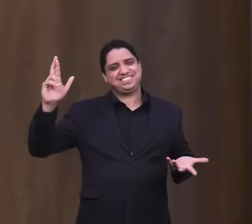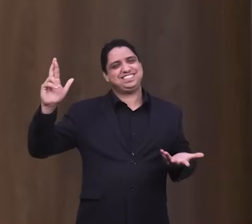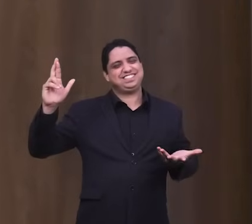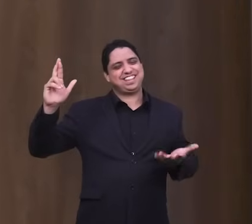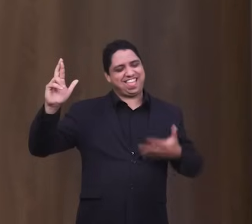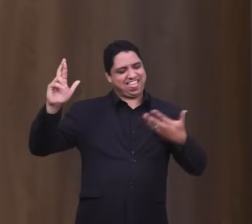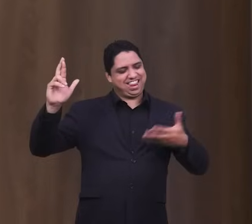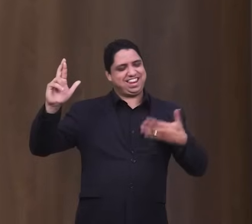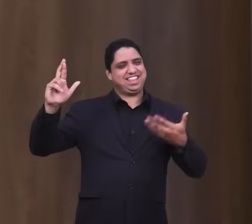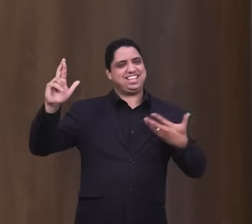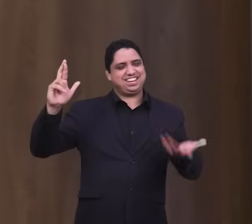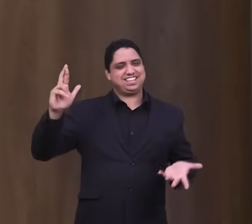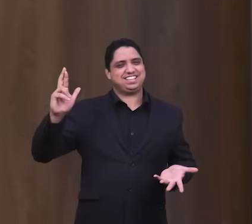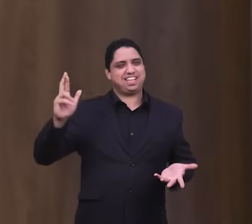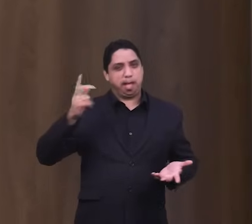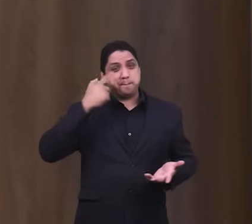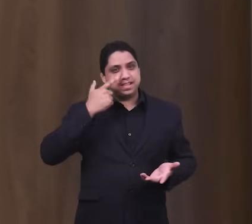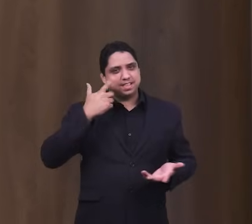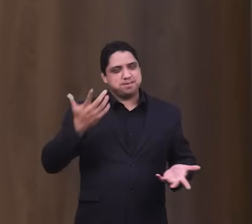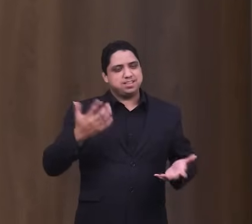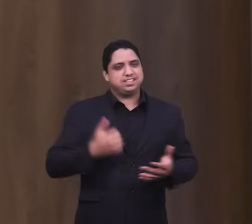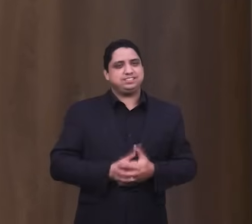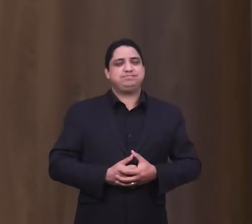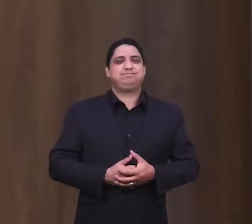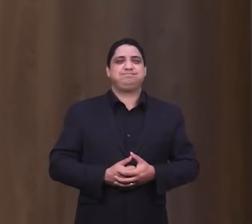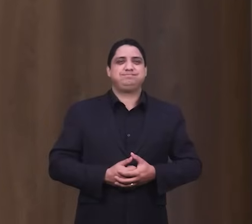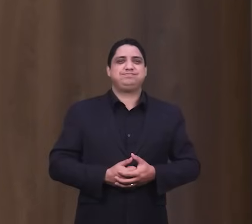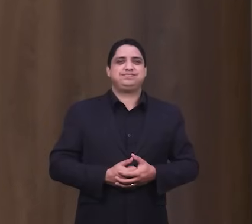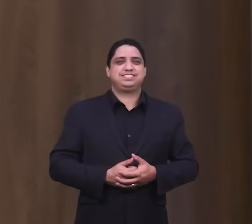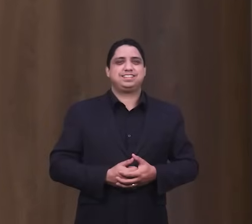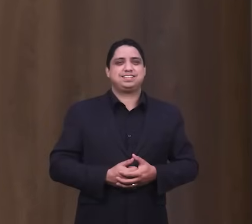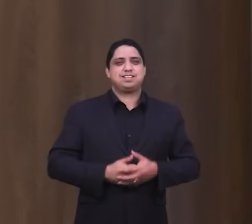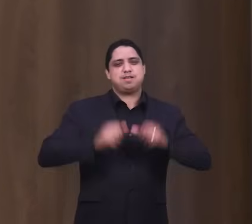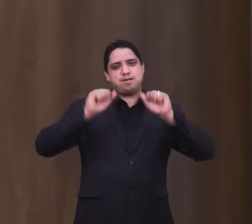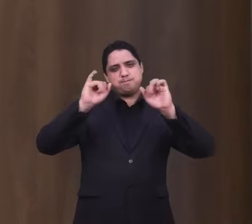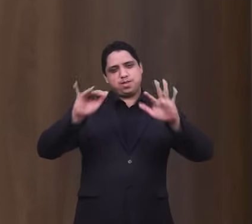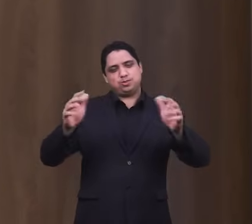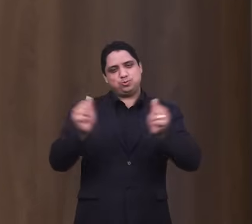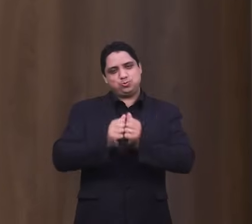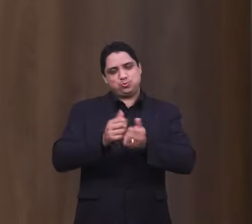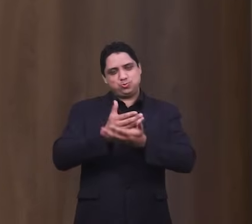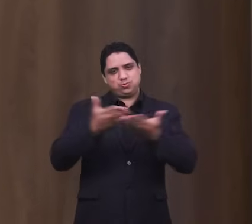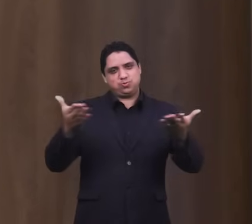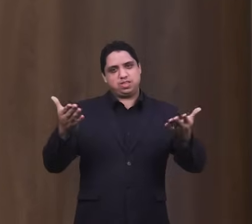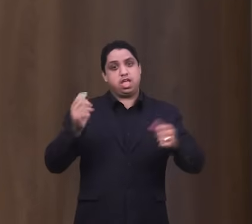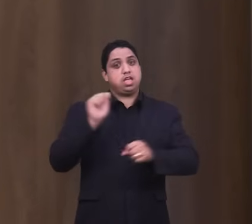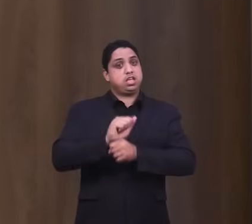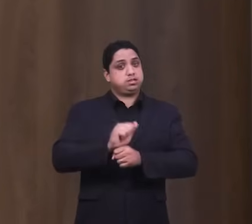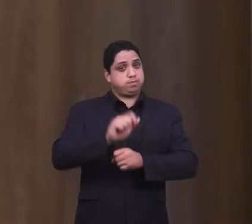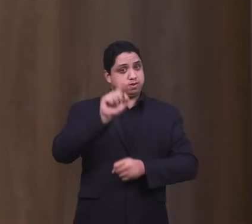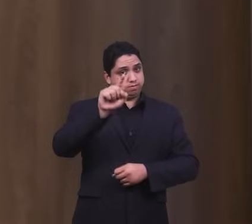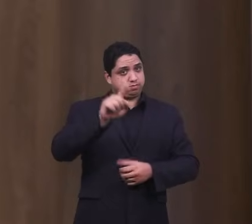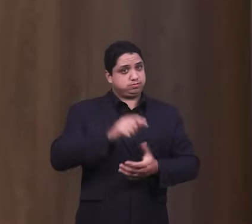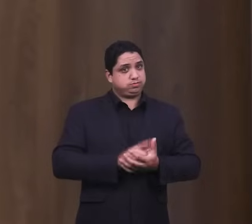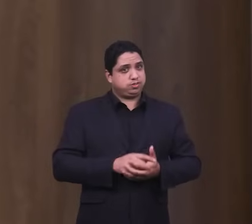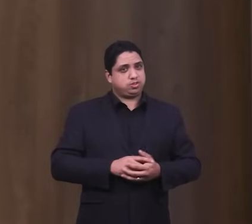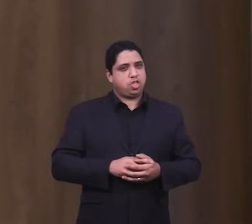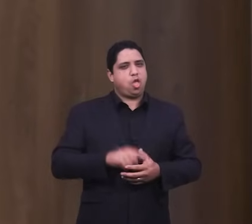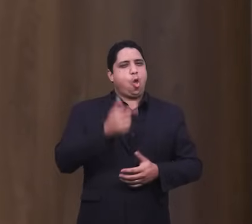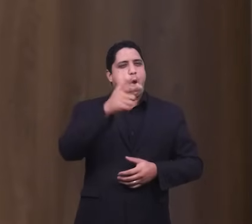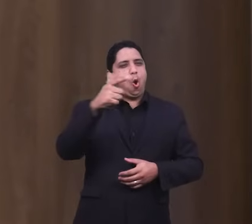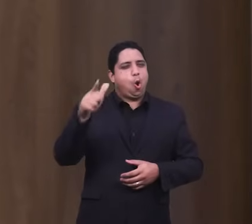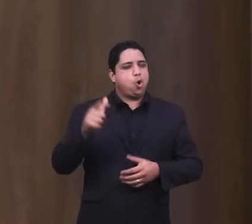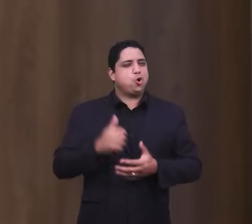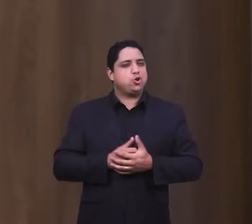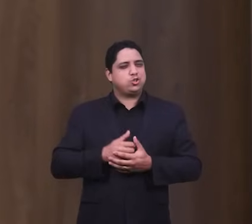Senhor, com muita alegria, percebem? Foi uma bênção estar aqui com vocês e aguardo vocês para os